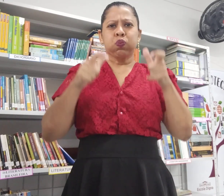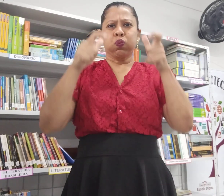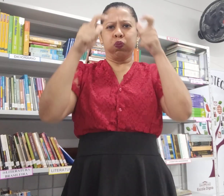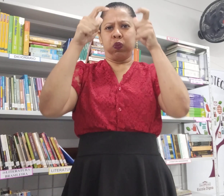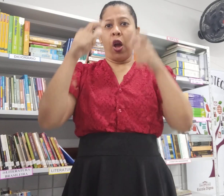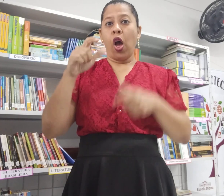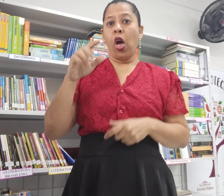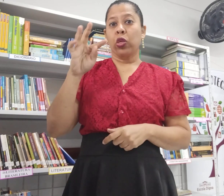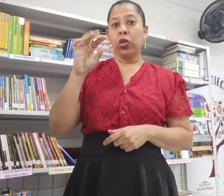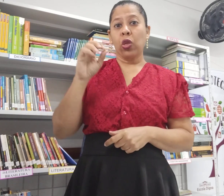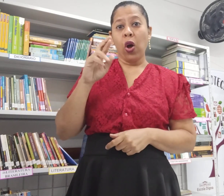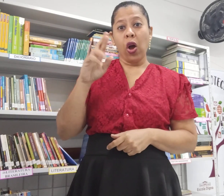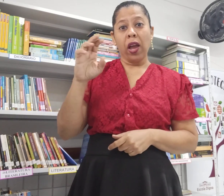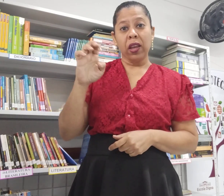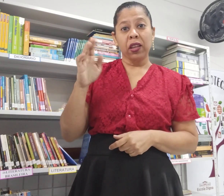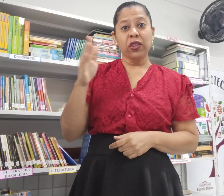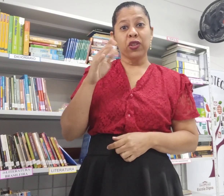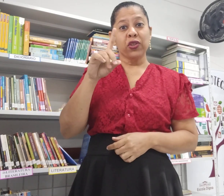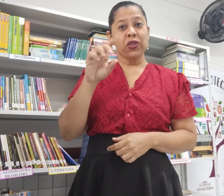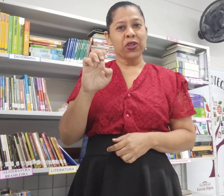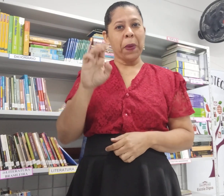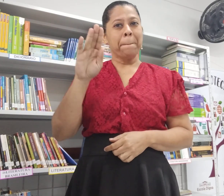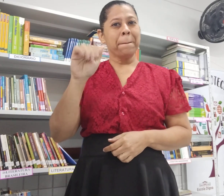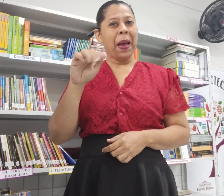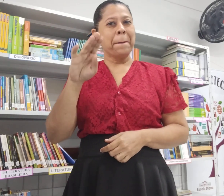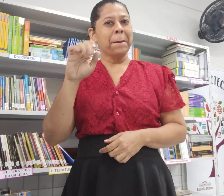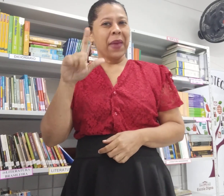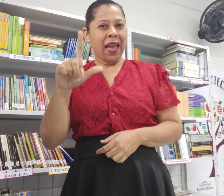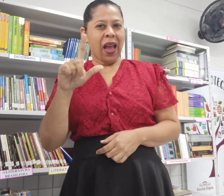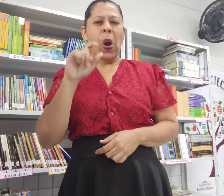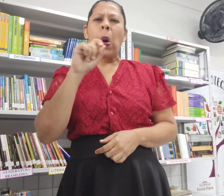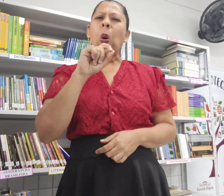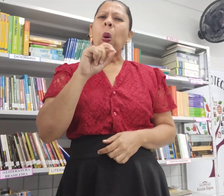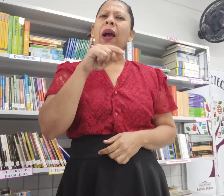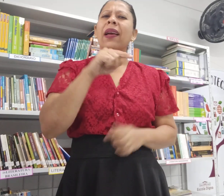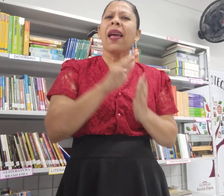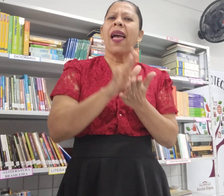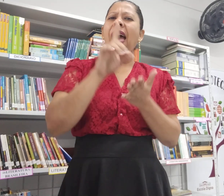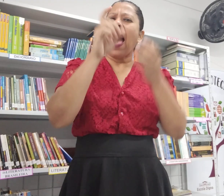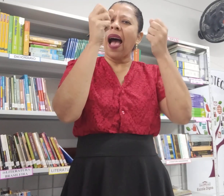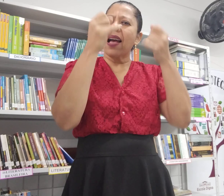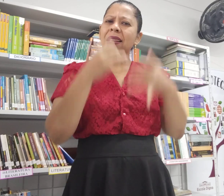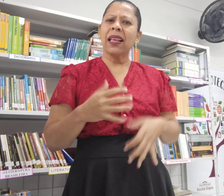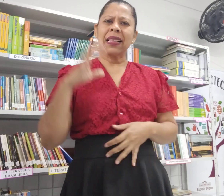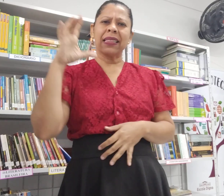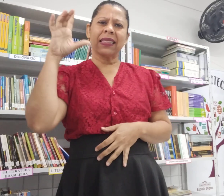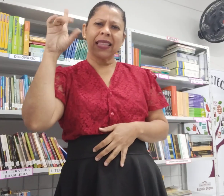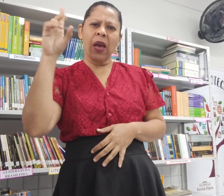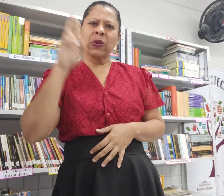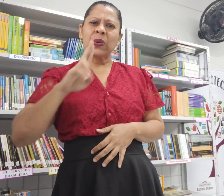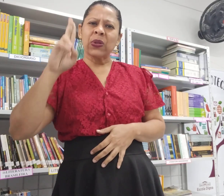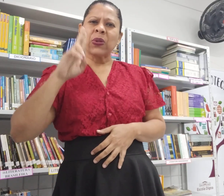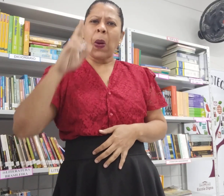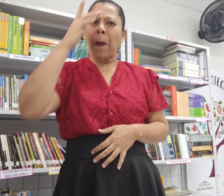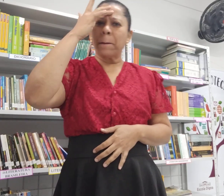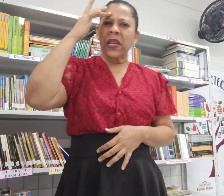confundiu o Senhor a língua de toda a terra, na Bíblia Sagrada 2007, página 11, traz uma explicação